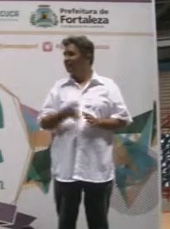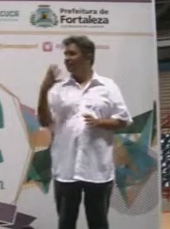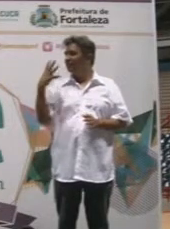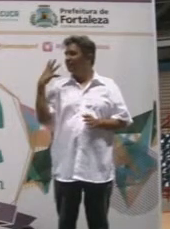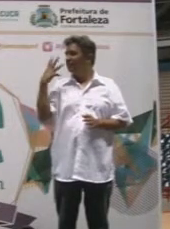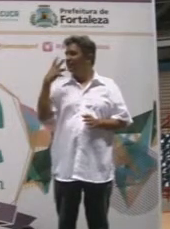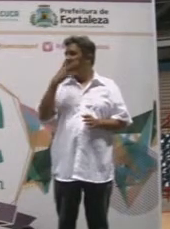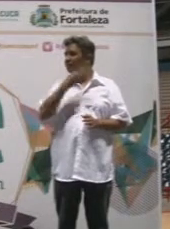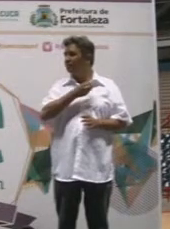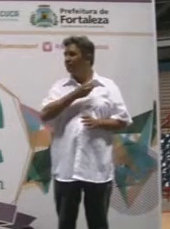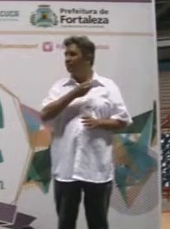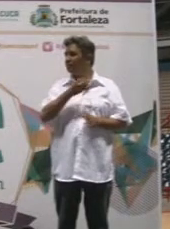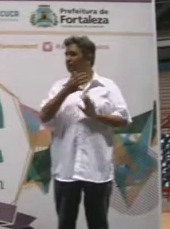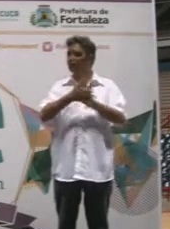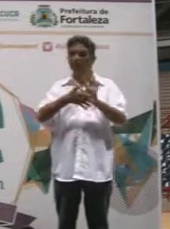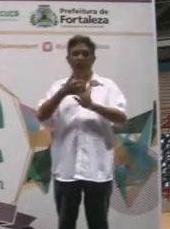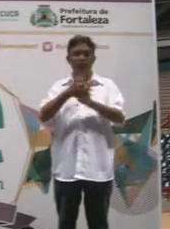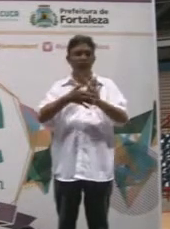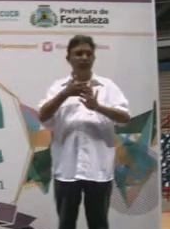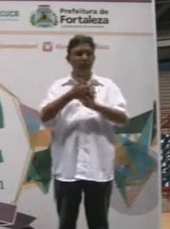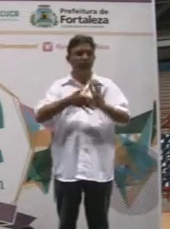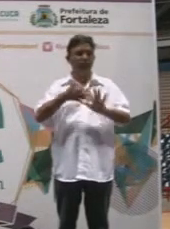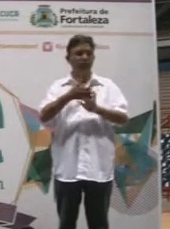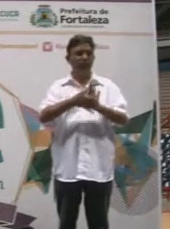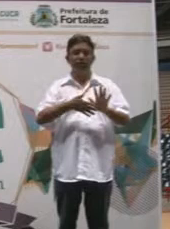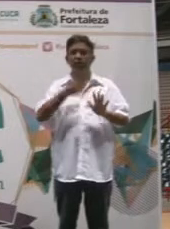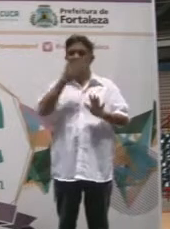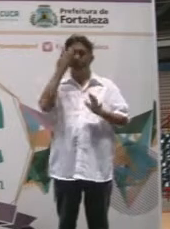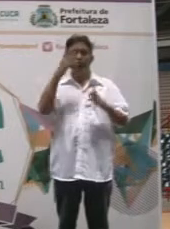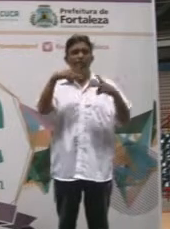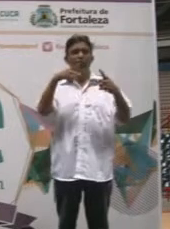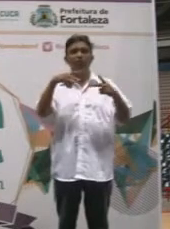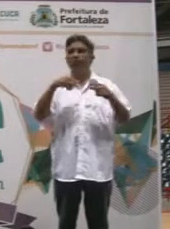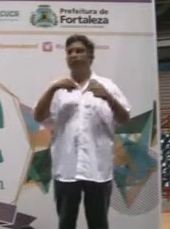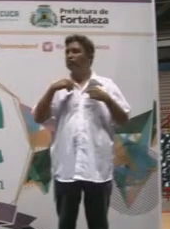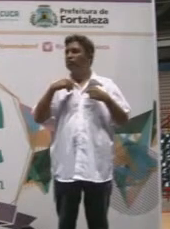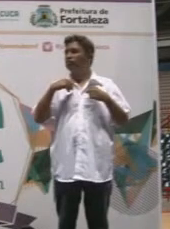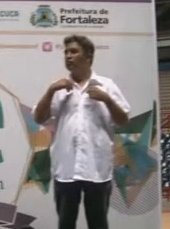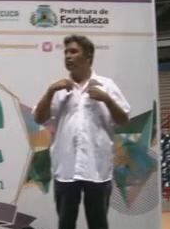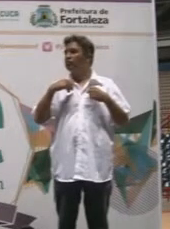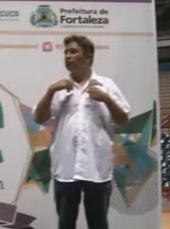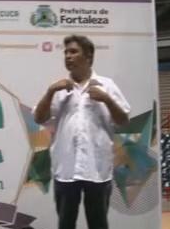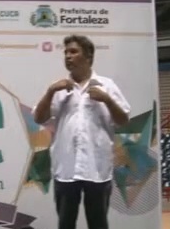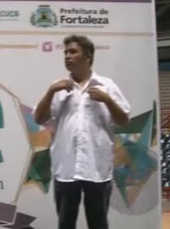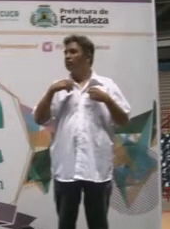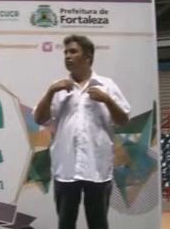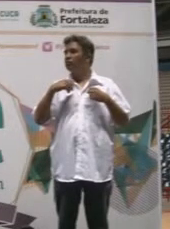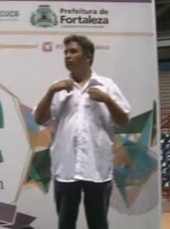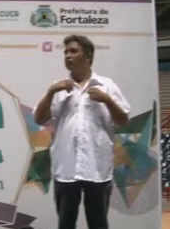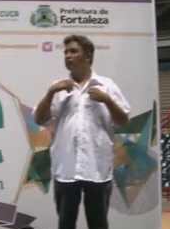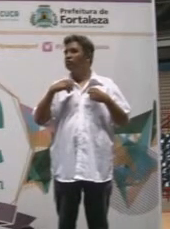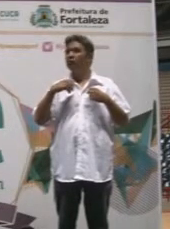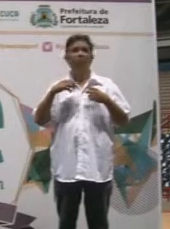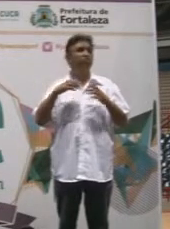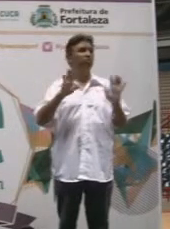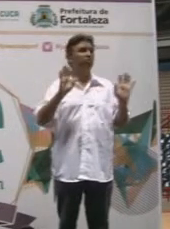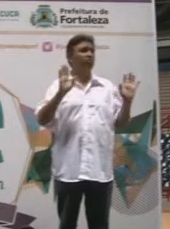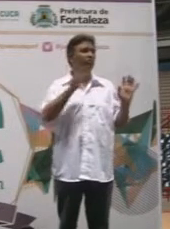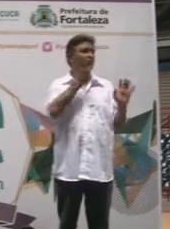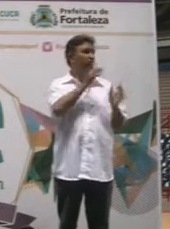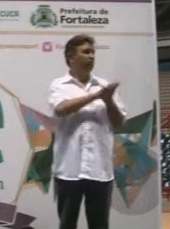Lindo, lindo, um texto lindo. Cadê a pessoa que me deu esse caderno? A pessoa não apareceu, entregou para o Normando. Cadê a pessoa? Não vai se